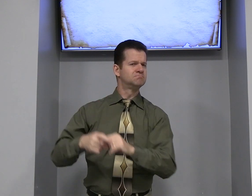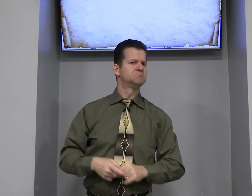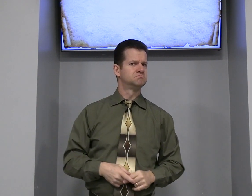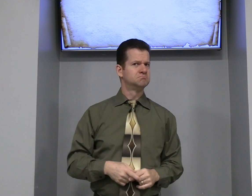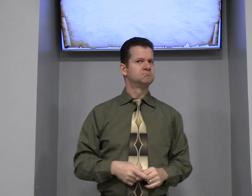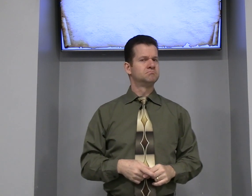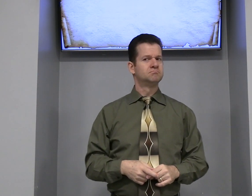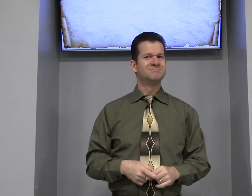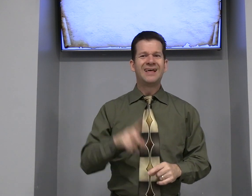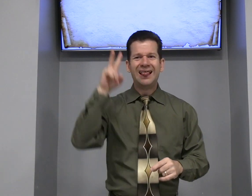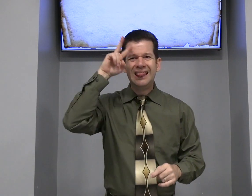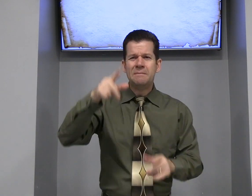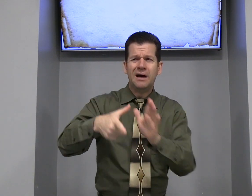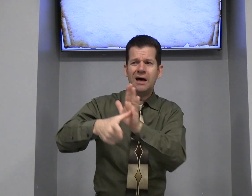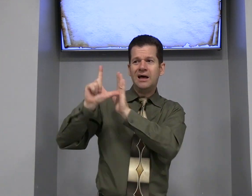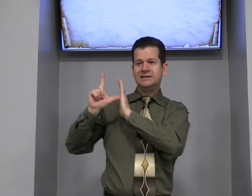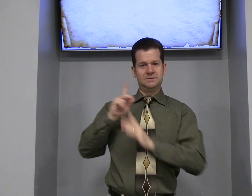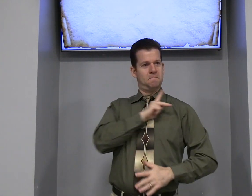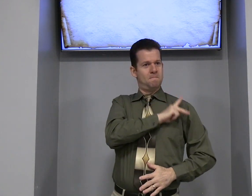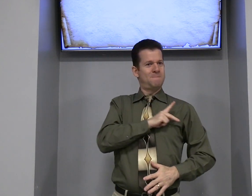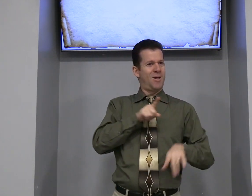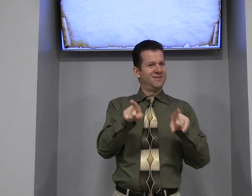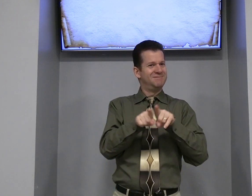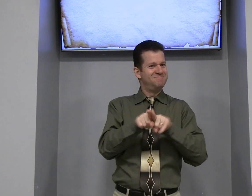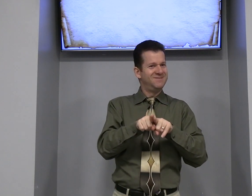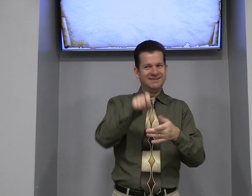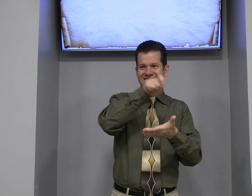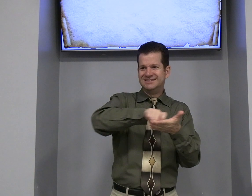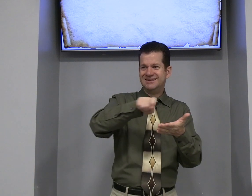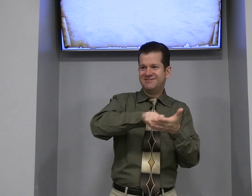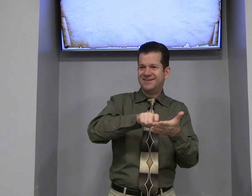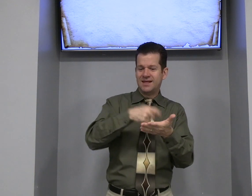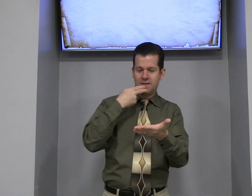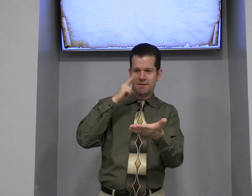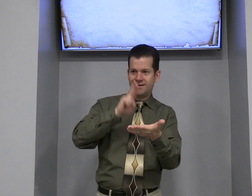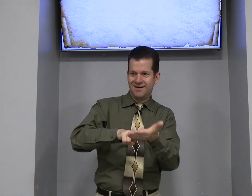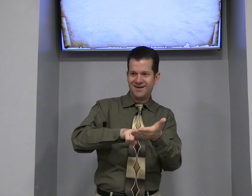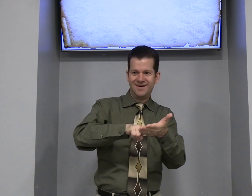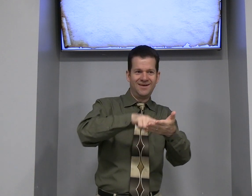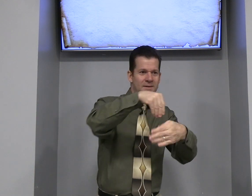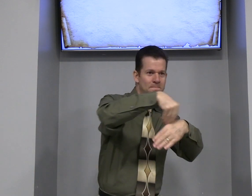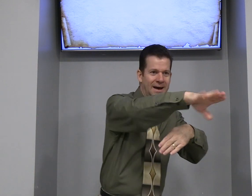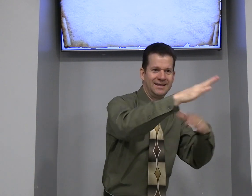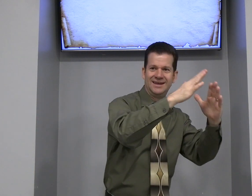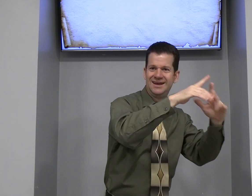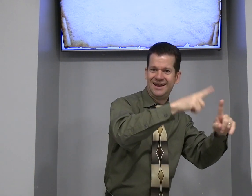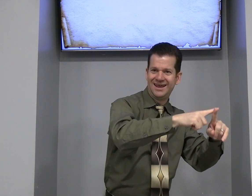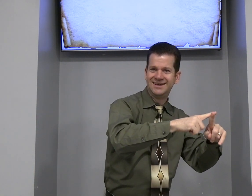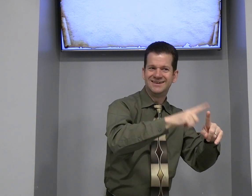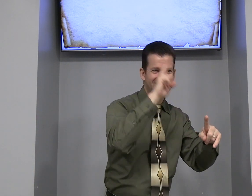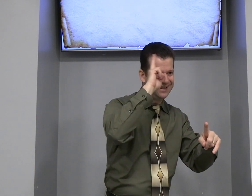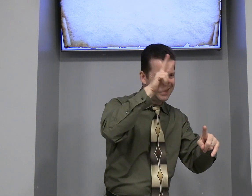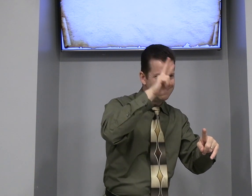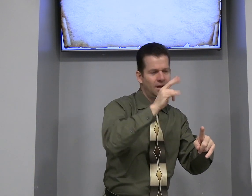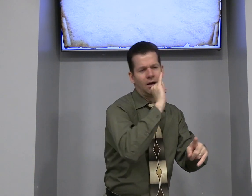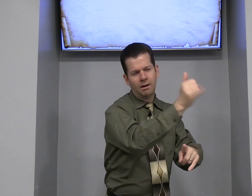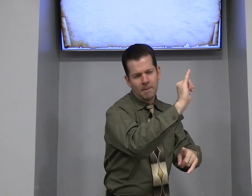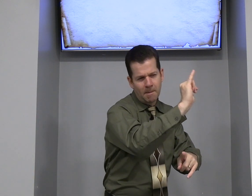sete igrejas. Lembra antes o Paulo escreveu as cartas e mandou para as